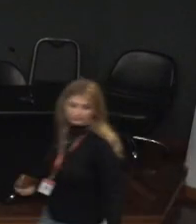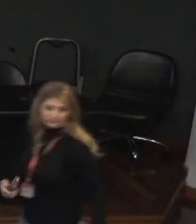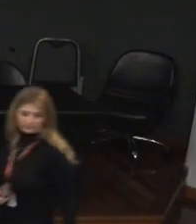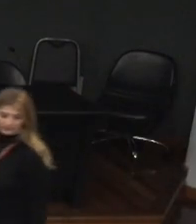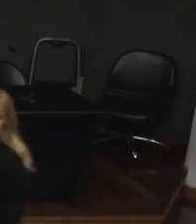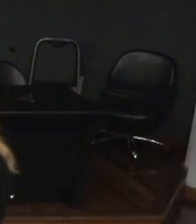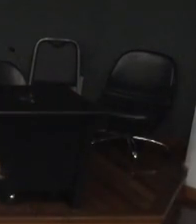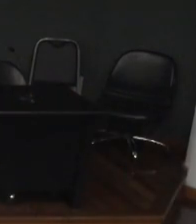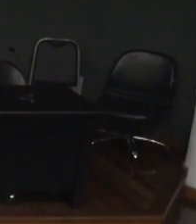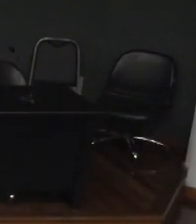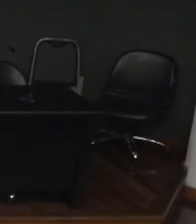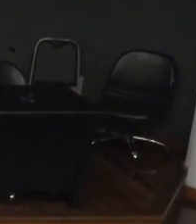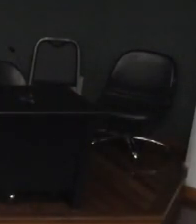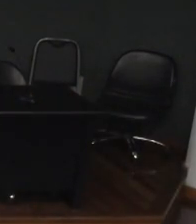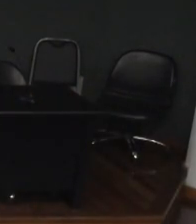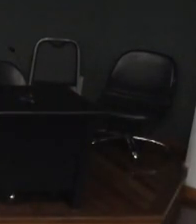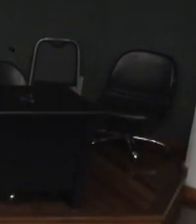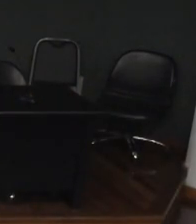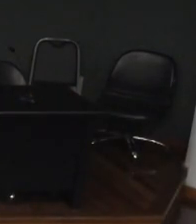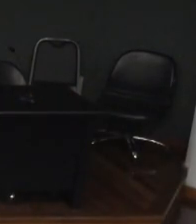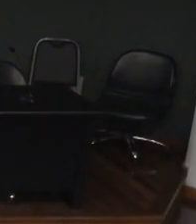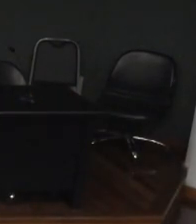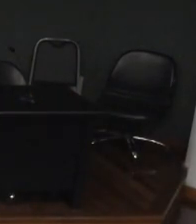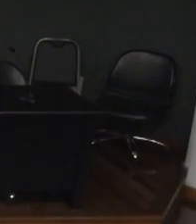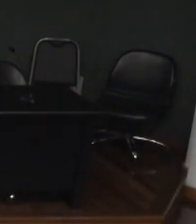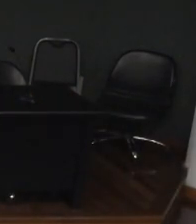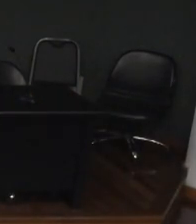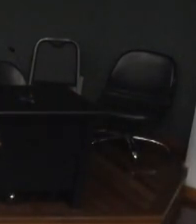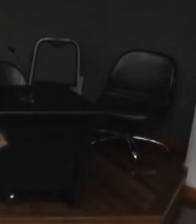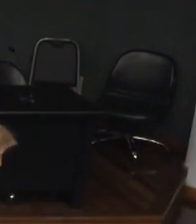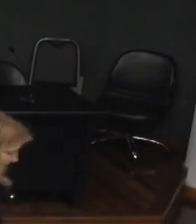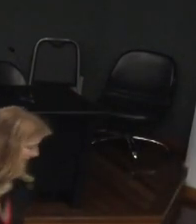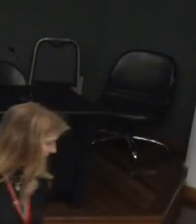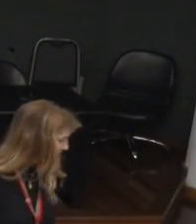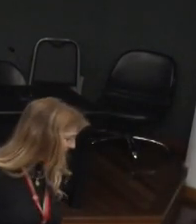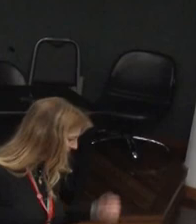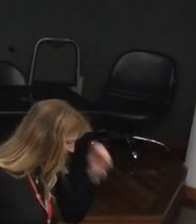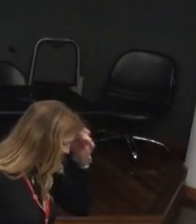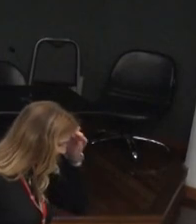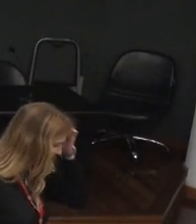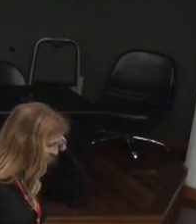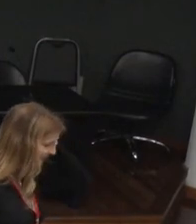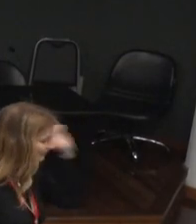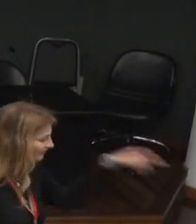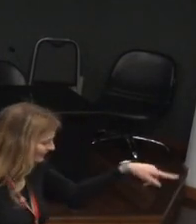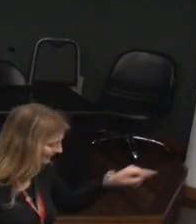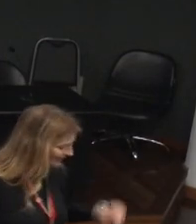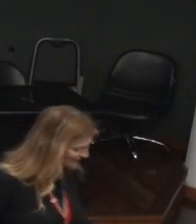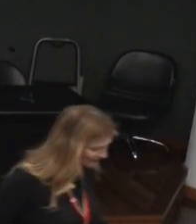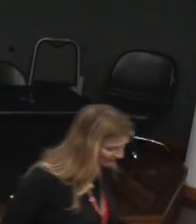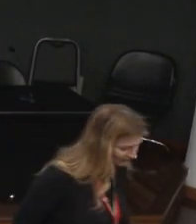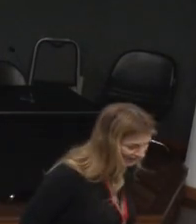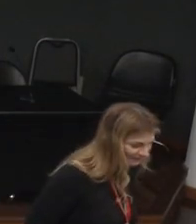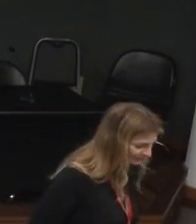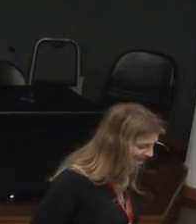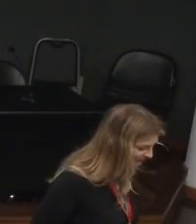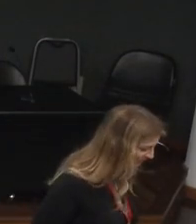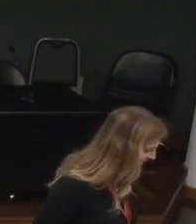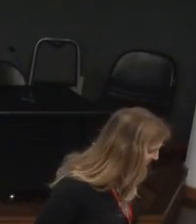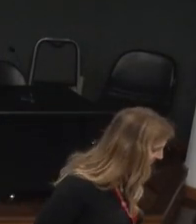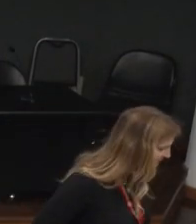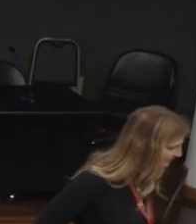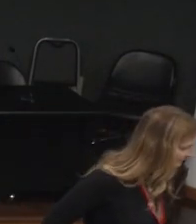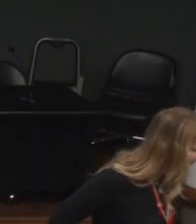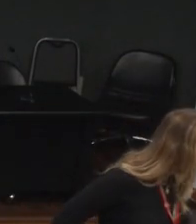Eu acho que o pessoal passa para trás, né? Cada um pega um aqui, ó, pessoal, e passa para trás, fazendo favor os demais.